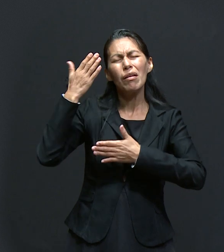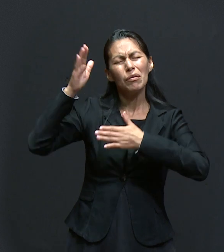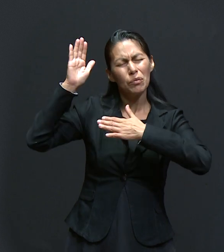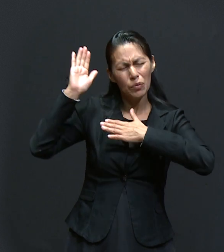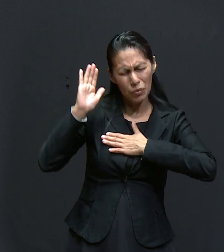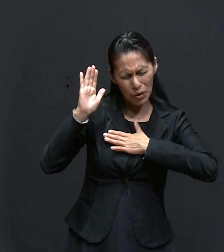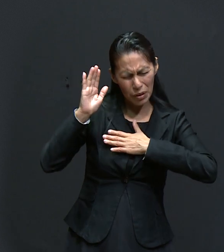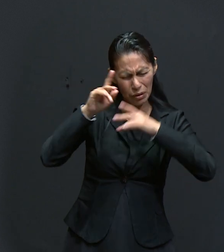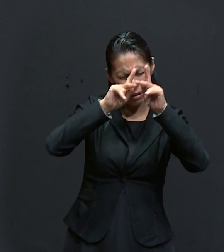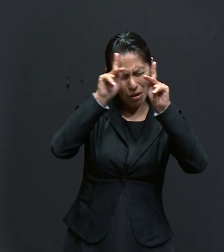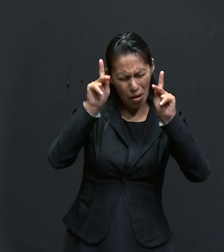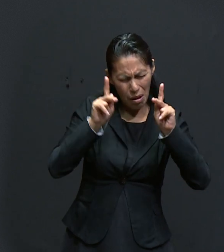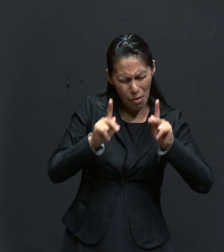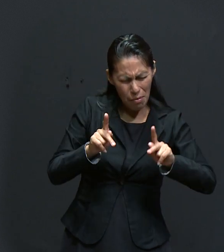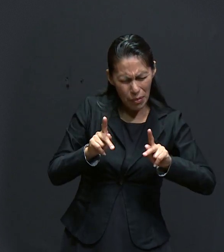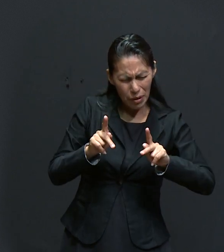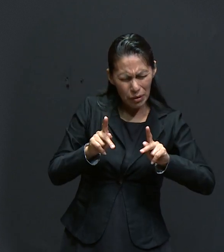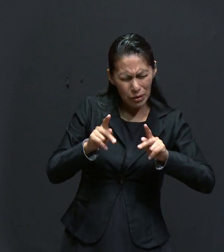prometido